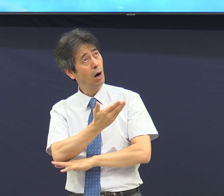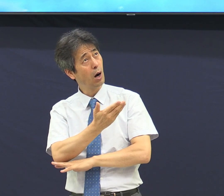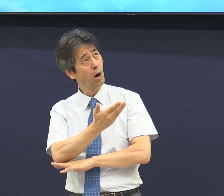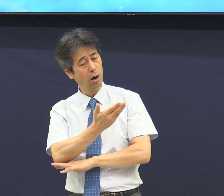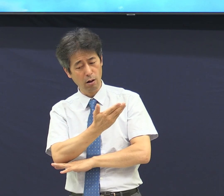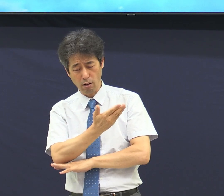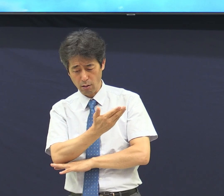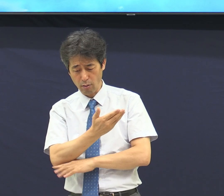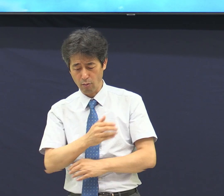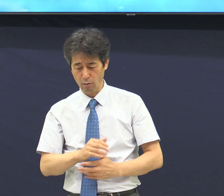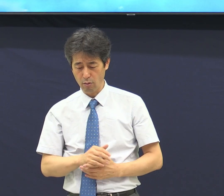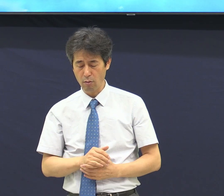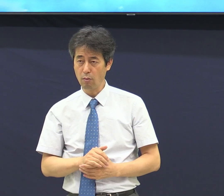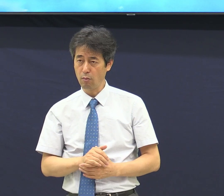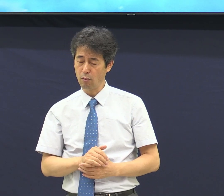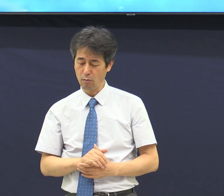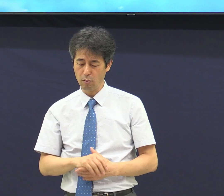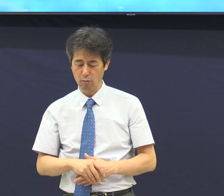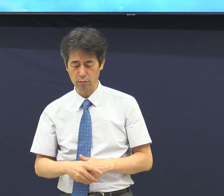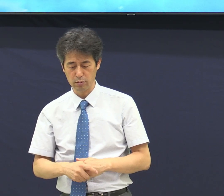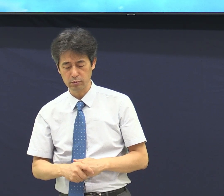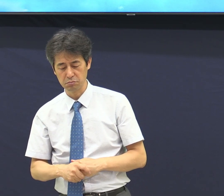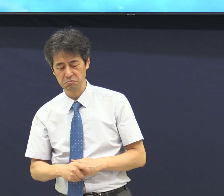그리고 세상의 역사를 어떻게 다 볼 수 있는가?